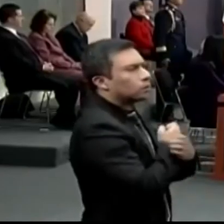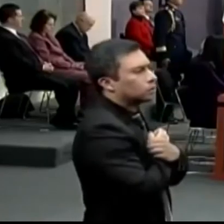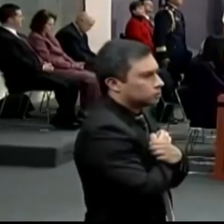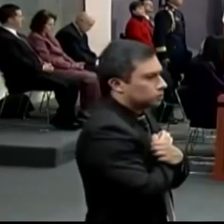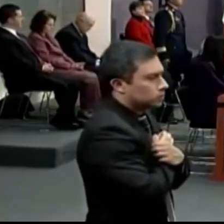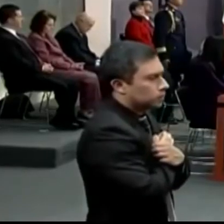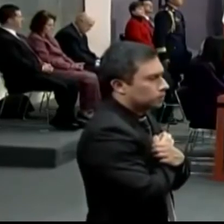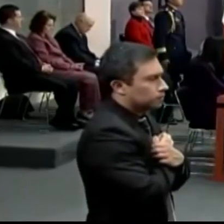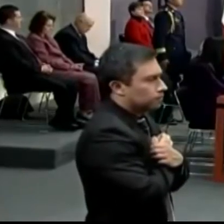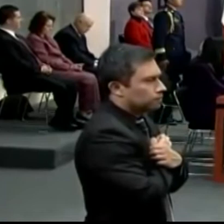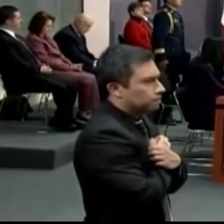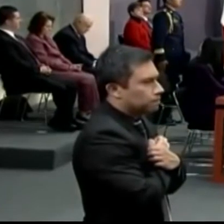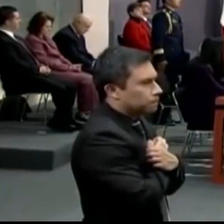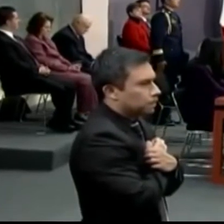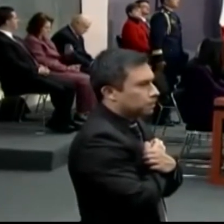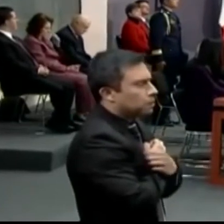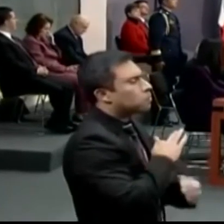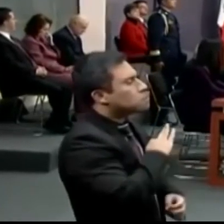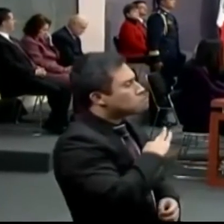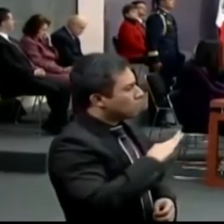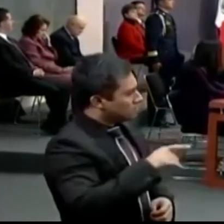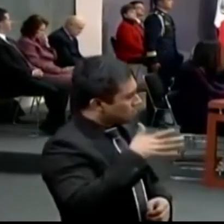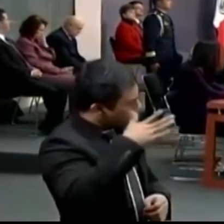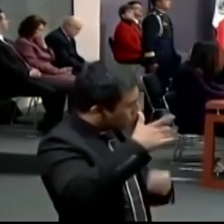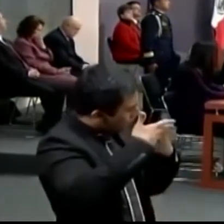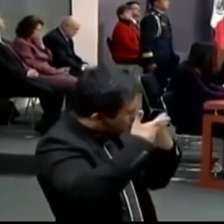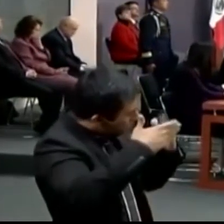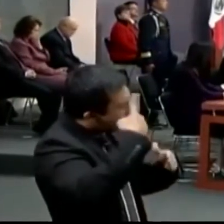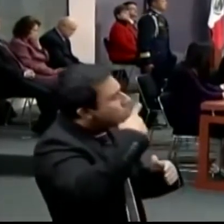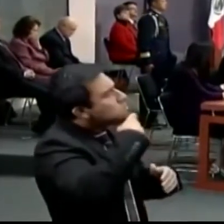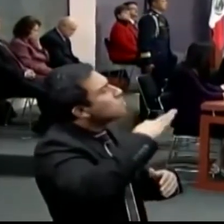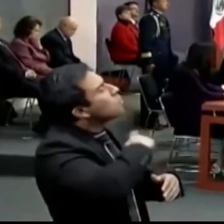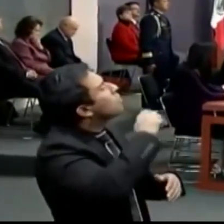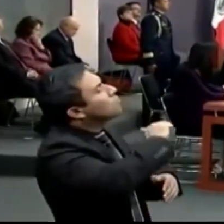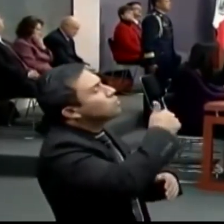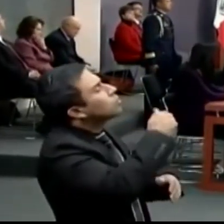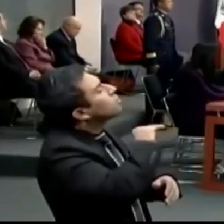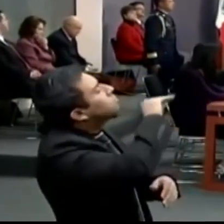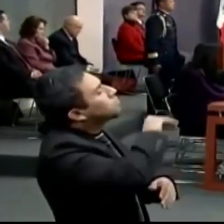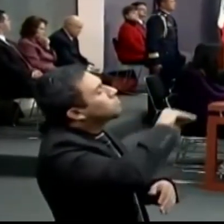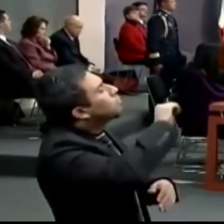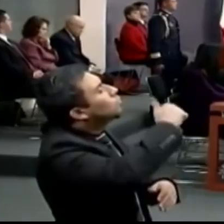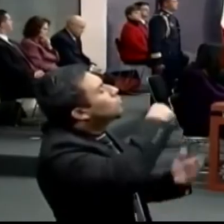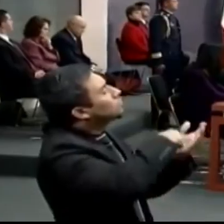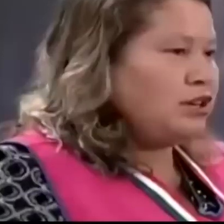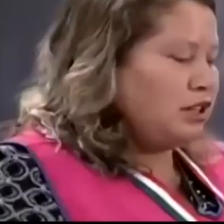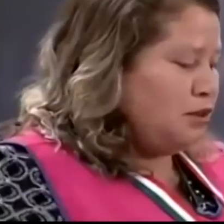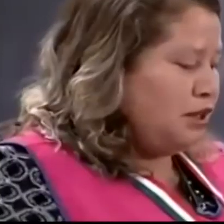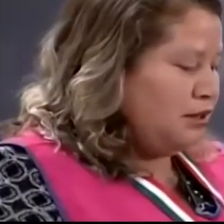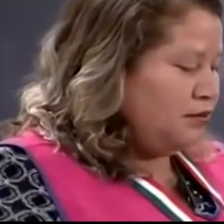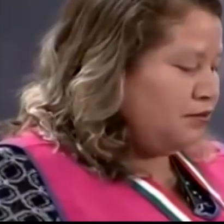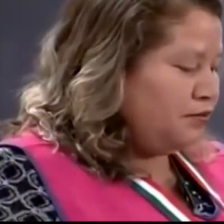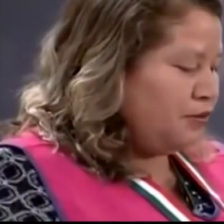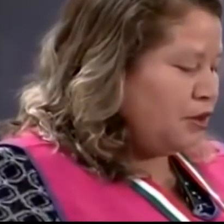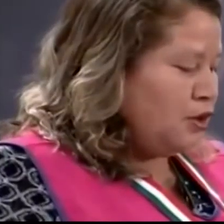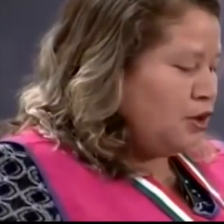que les liberen algún día para poder conocer otros lugares, pero sin la necesidad de subirse a una bestia moderna de